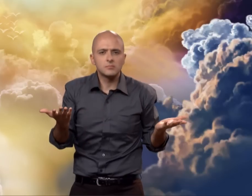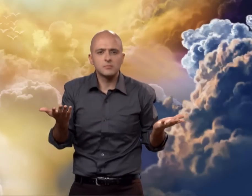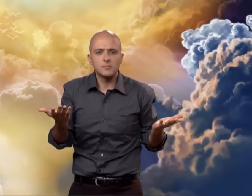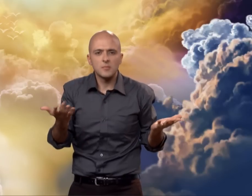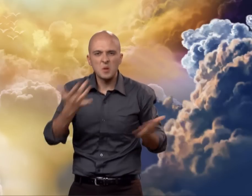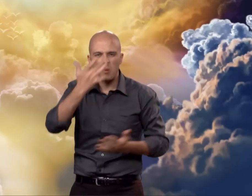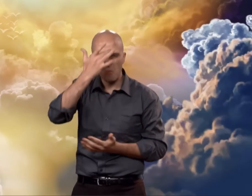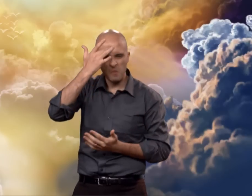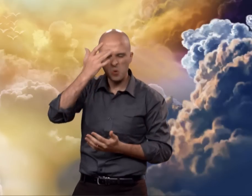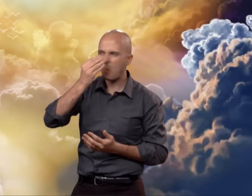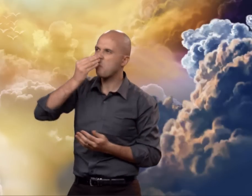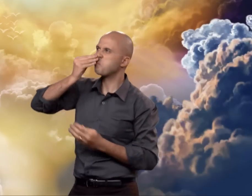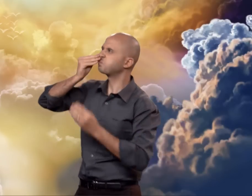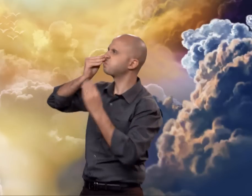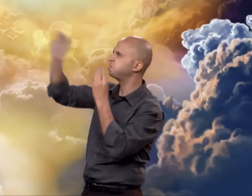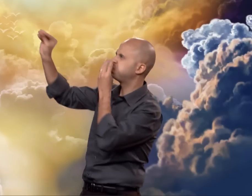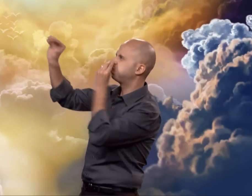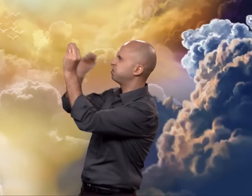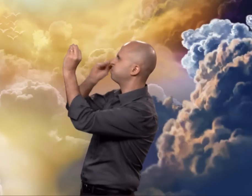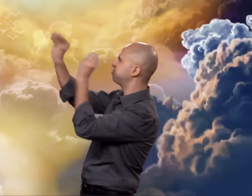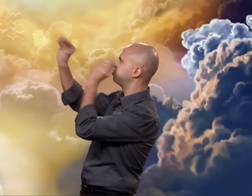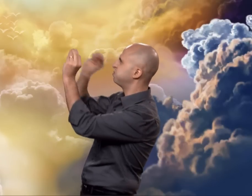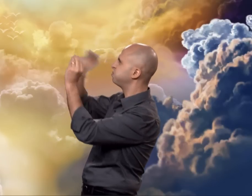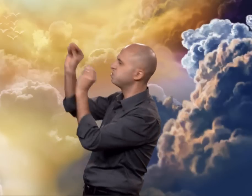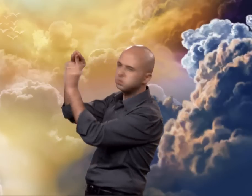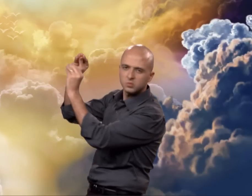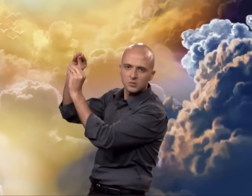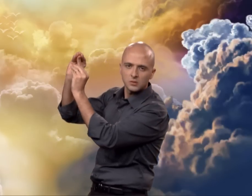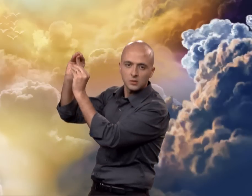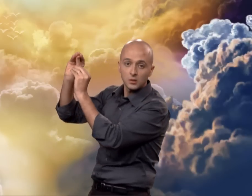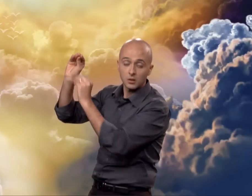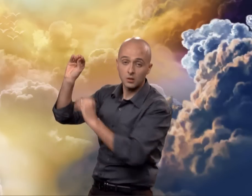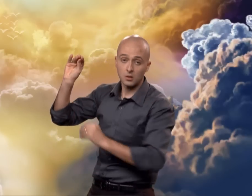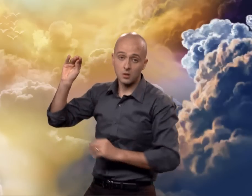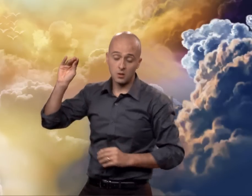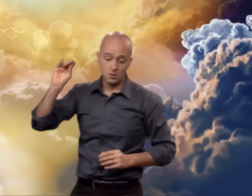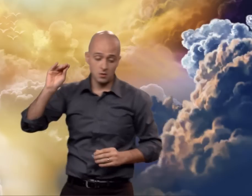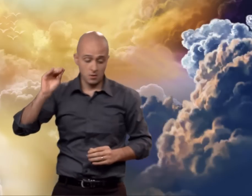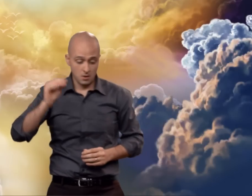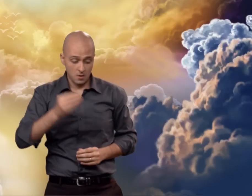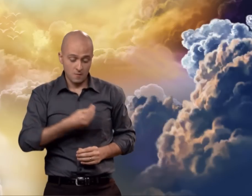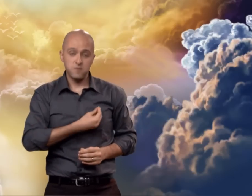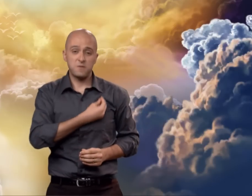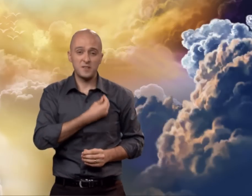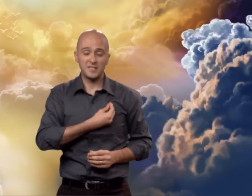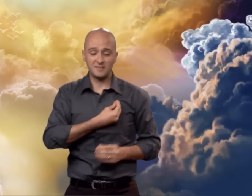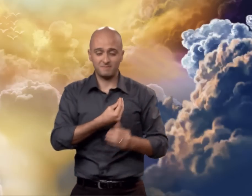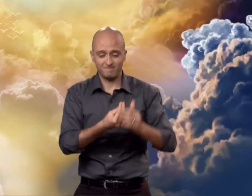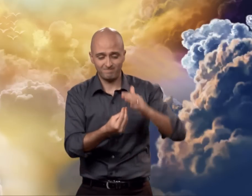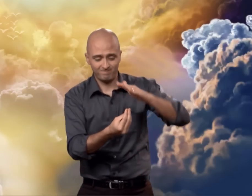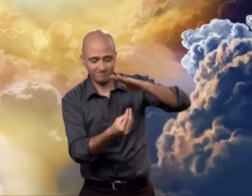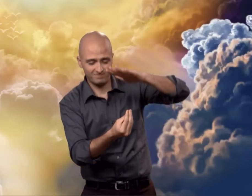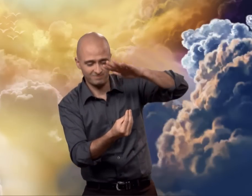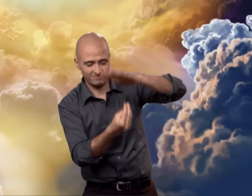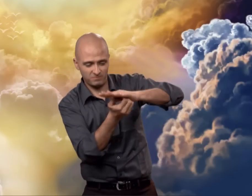Cristo todos serão vivificados. Porém, existe uma distinção entre os dois grupos de pessoas que